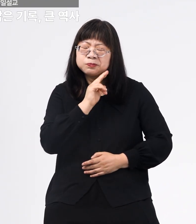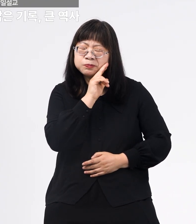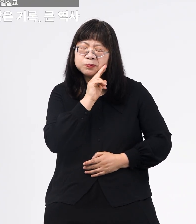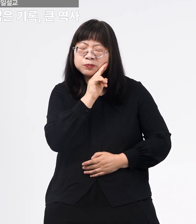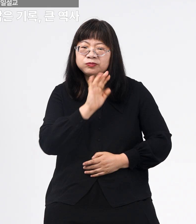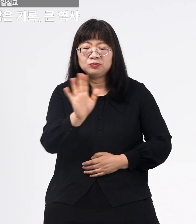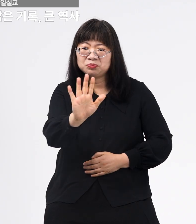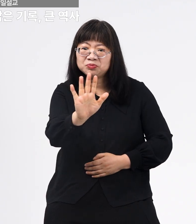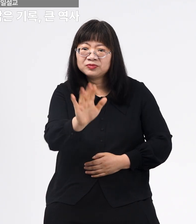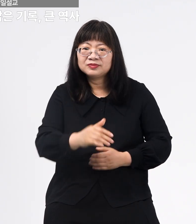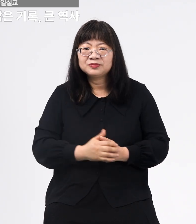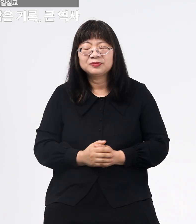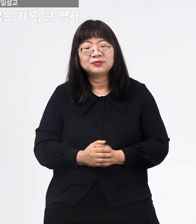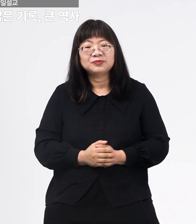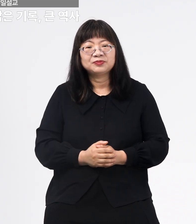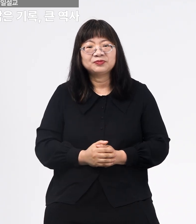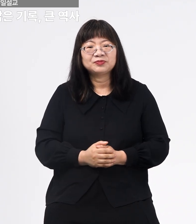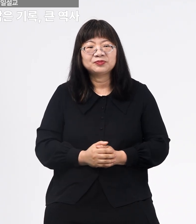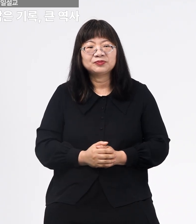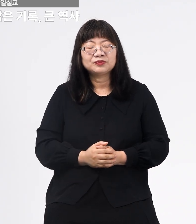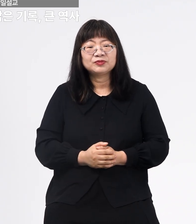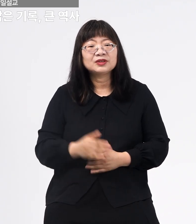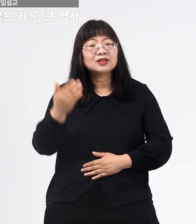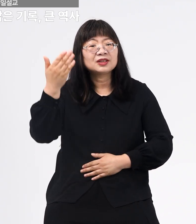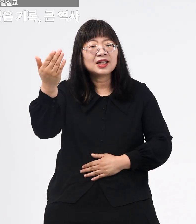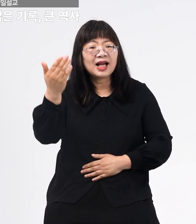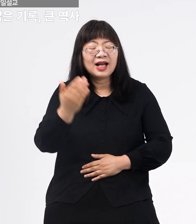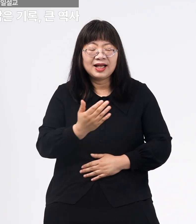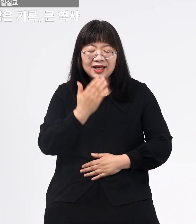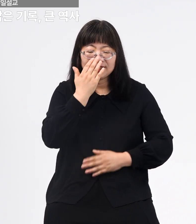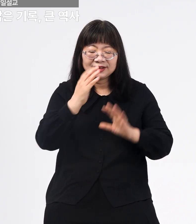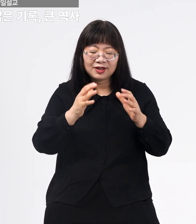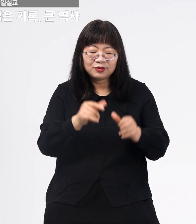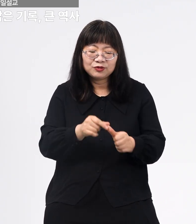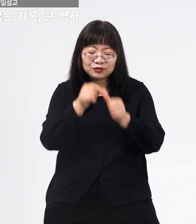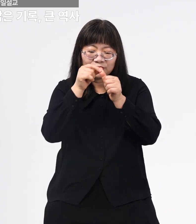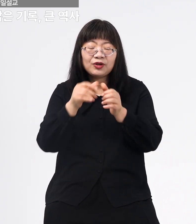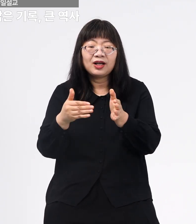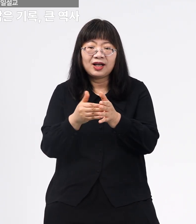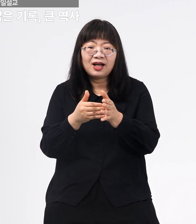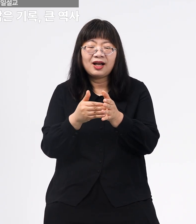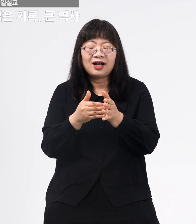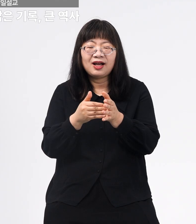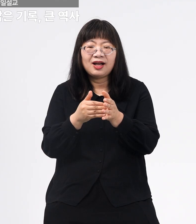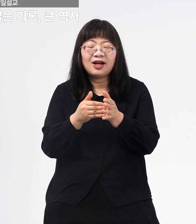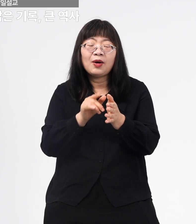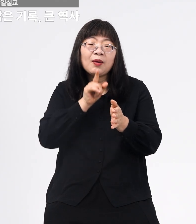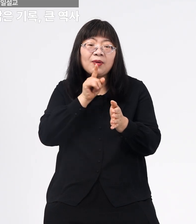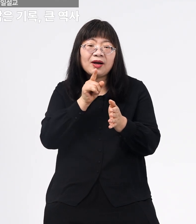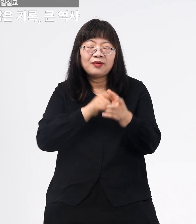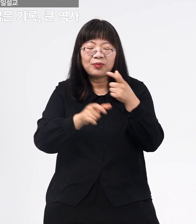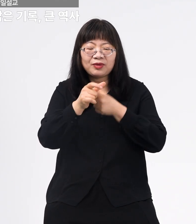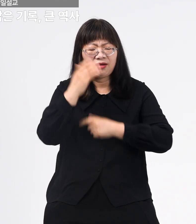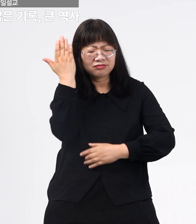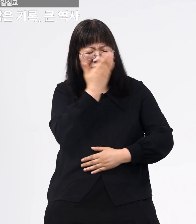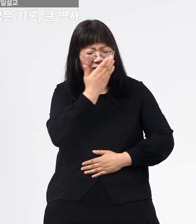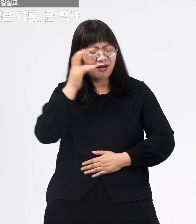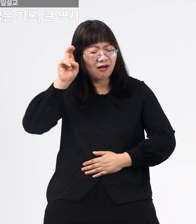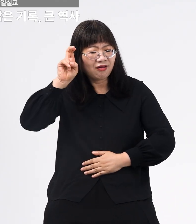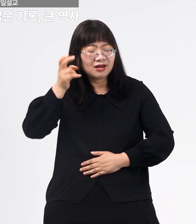왜 그가 이스라엘을 구원하였더라 이렇게 했으면 좀 더 깔끔했을